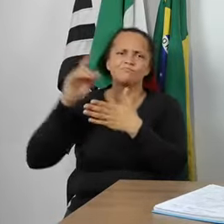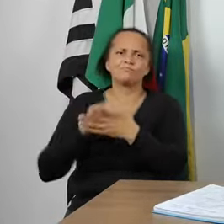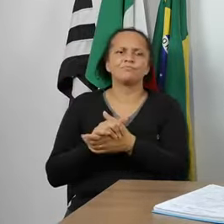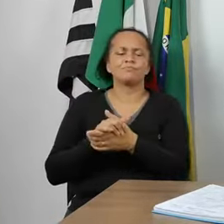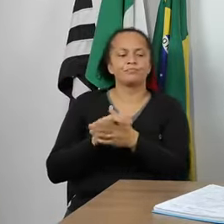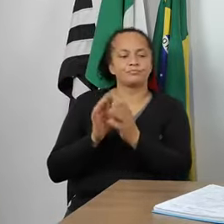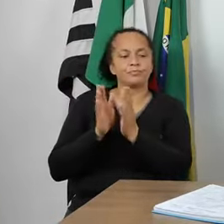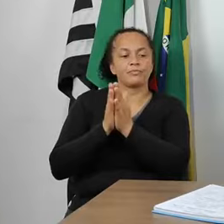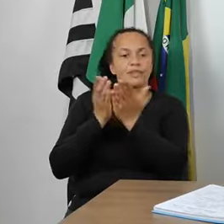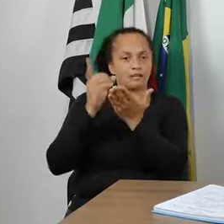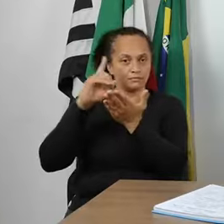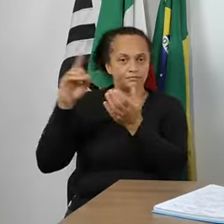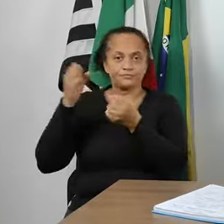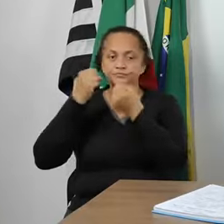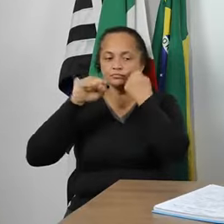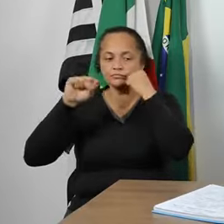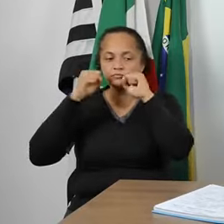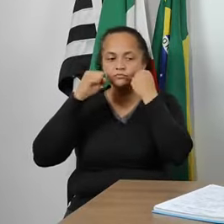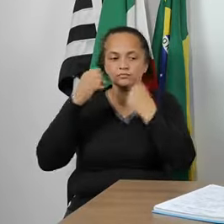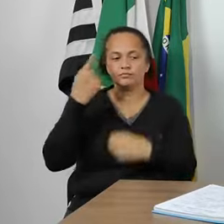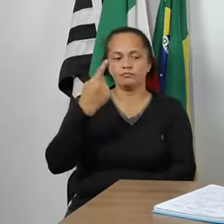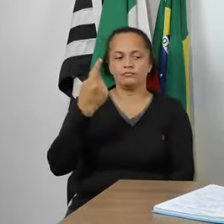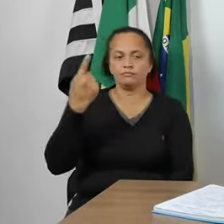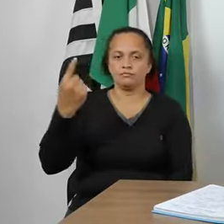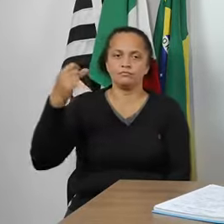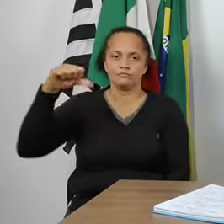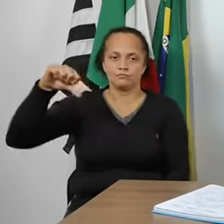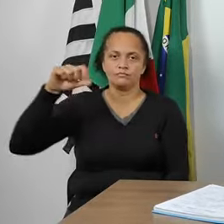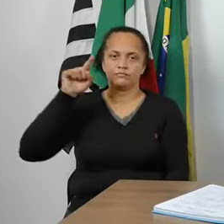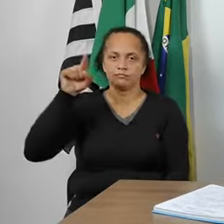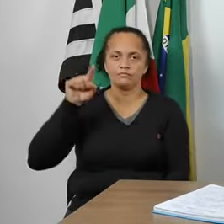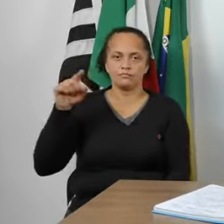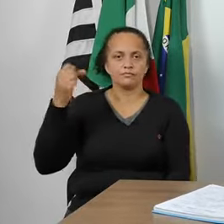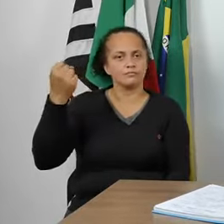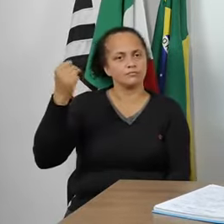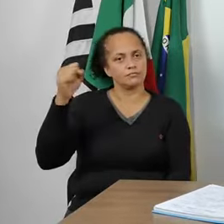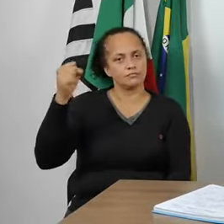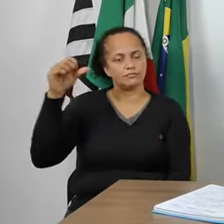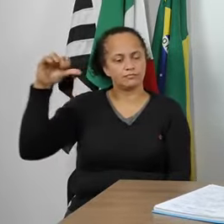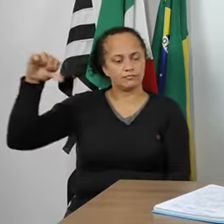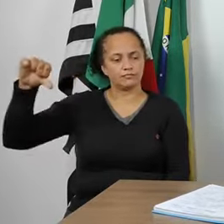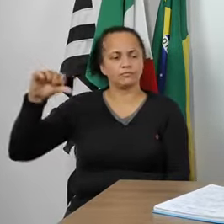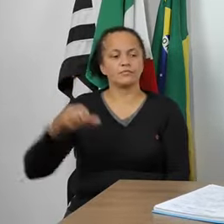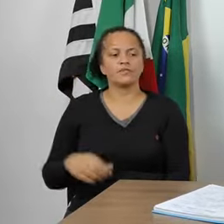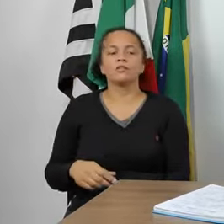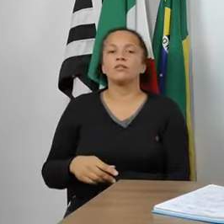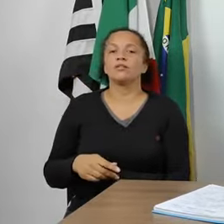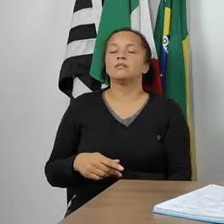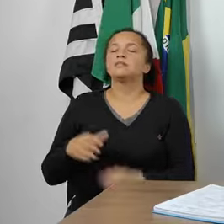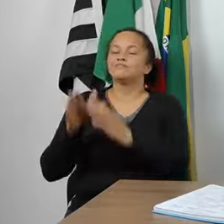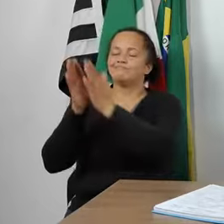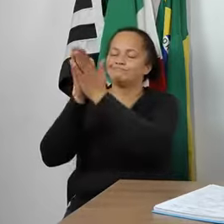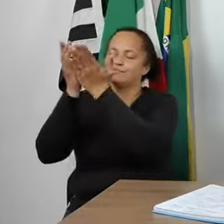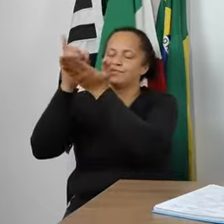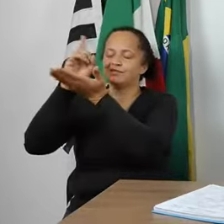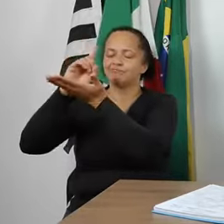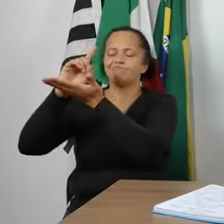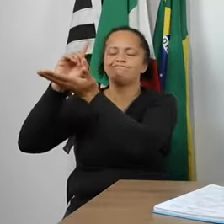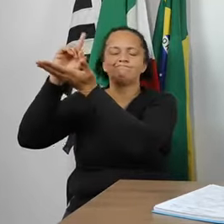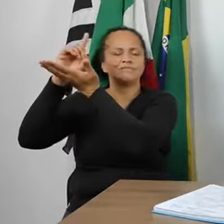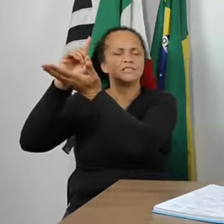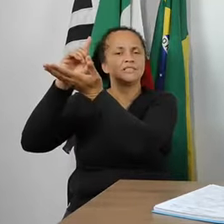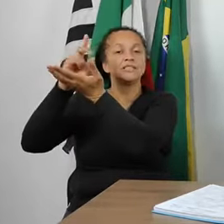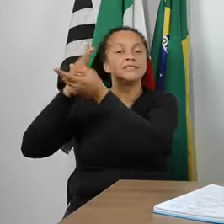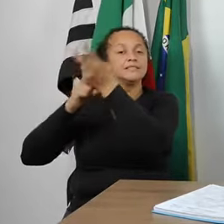Salmo 119, versículo 89, a tua palavra, Senhor, para sempre está firmada nos